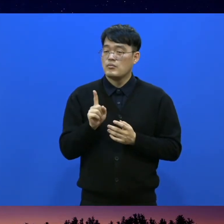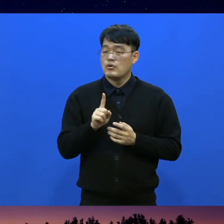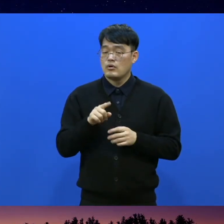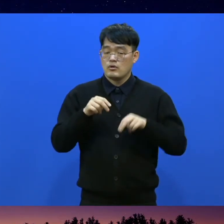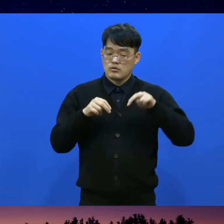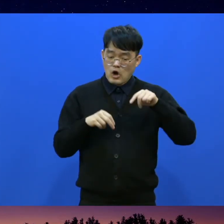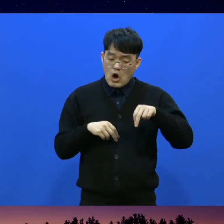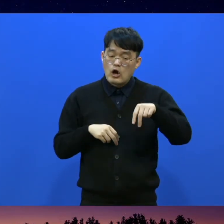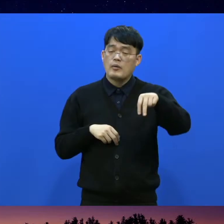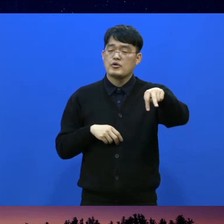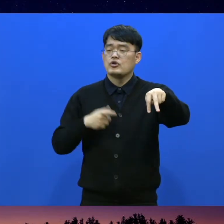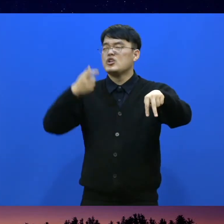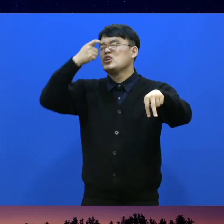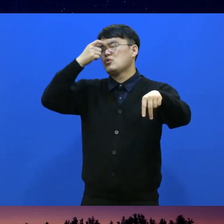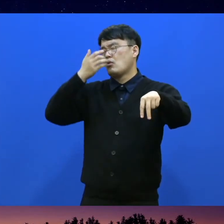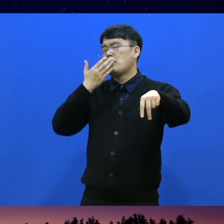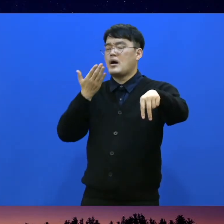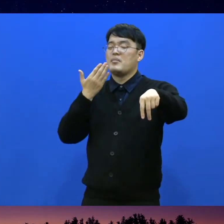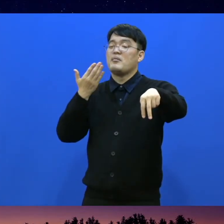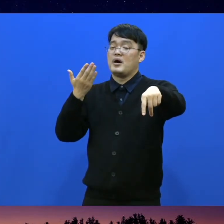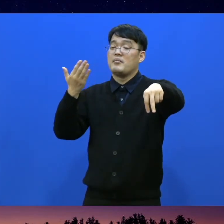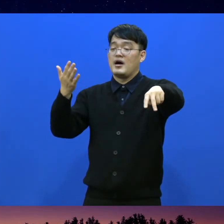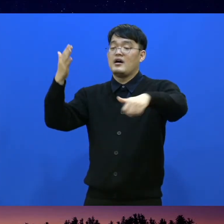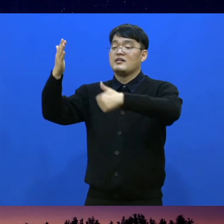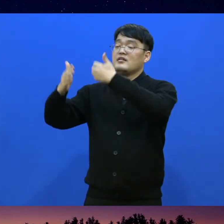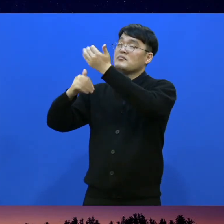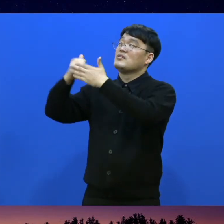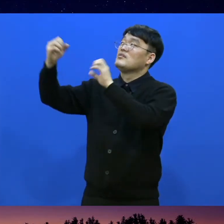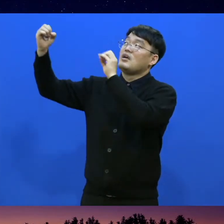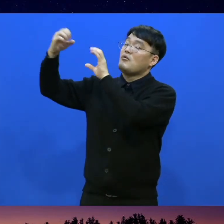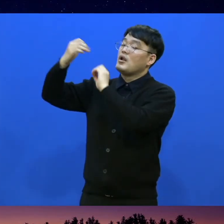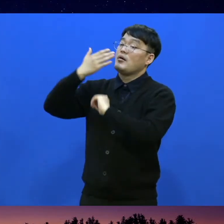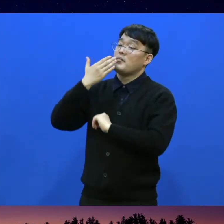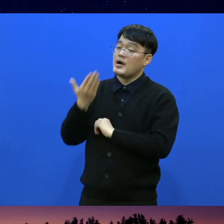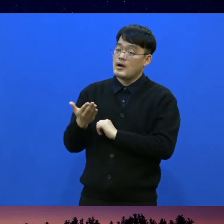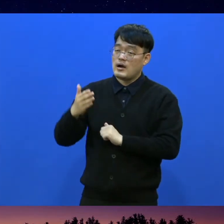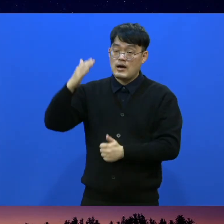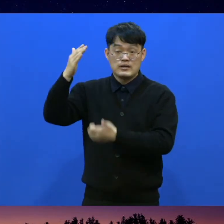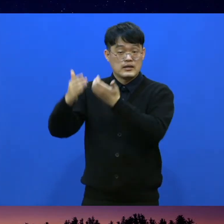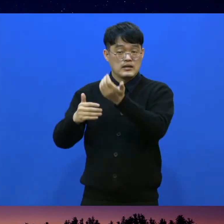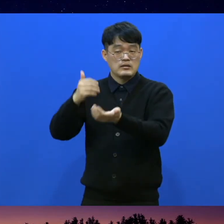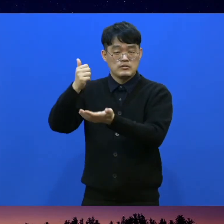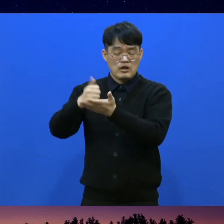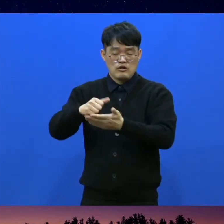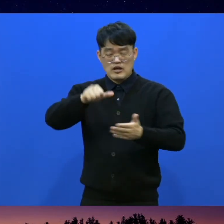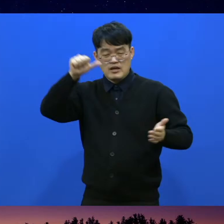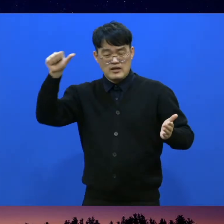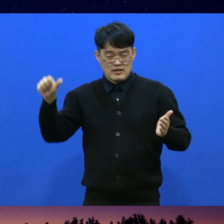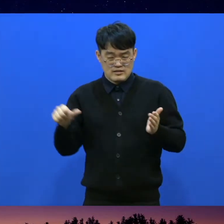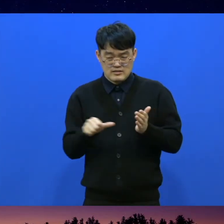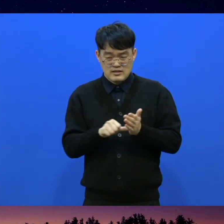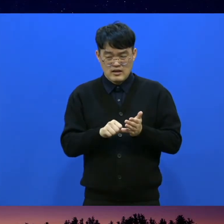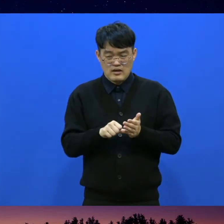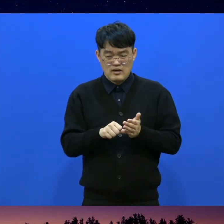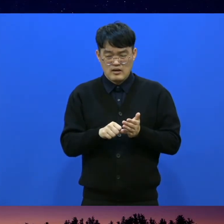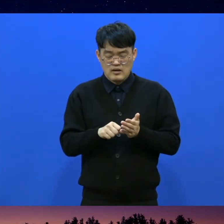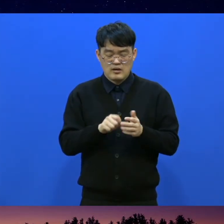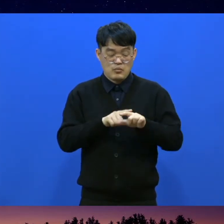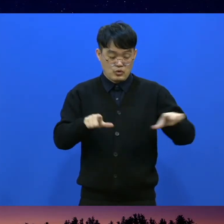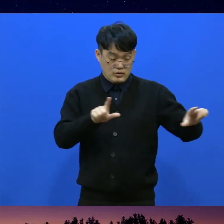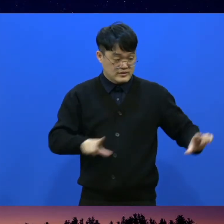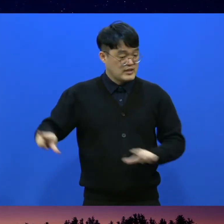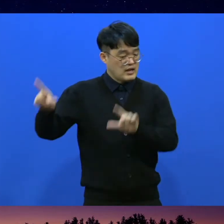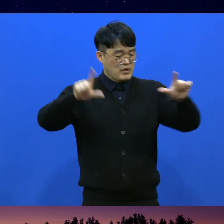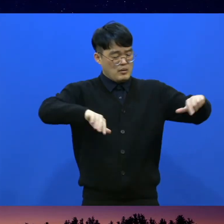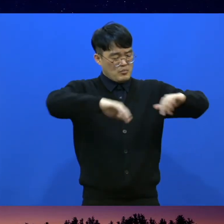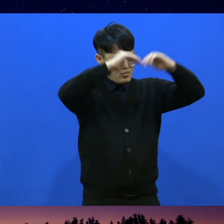워킹. 그러면서 기도하는 거예요. 하나님은 우리의 일상의 모든 것들을 기도로 가져오기를 원하십니다.